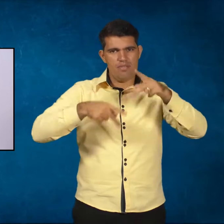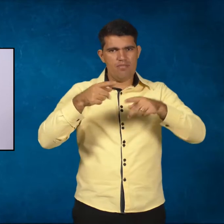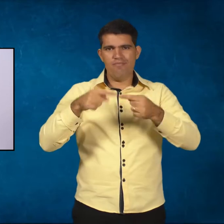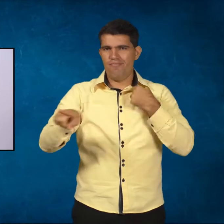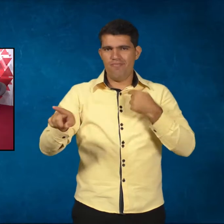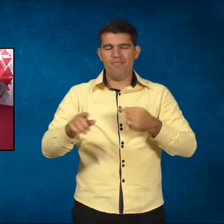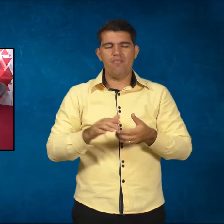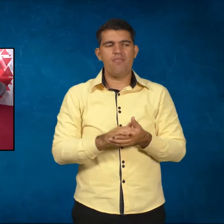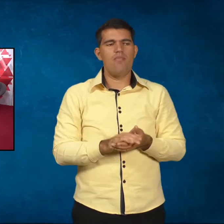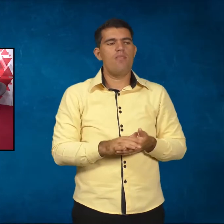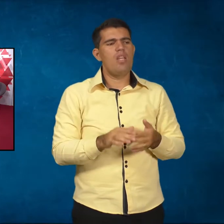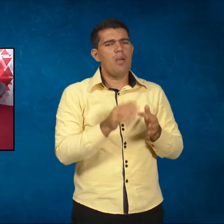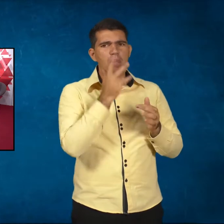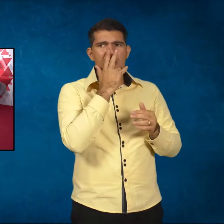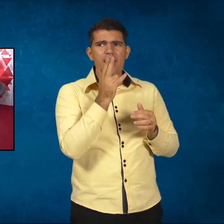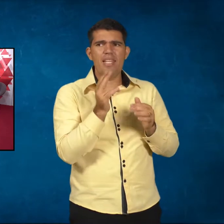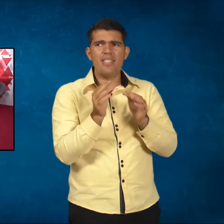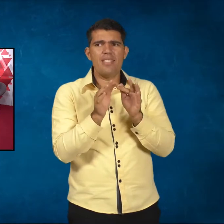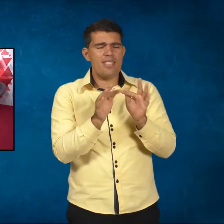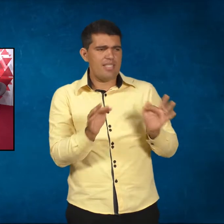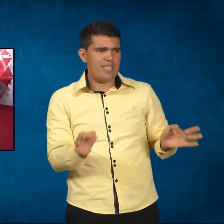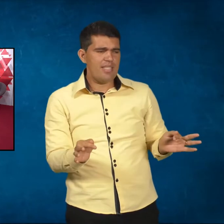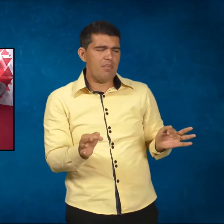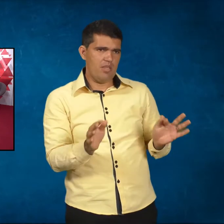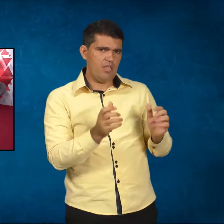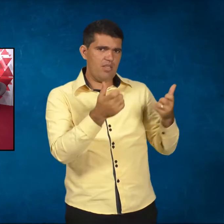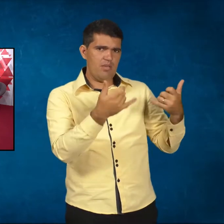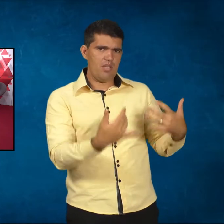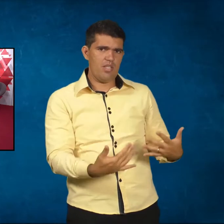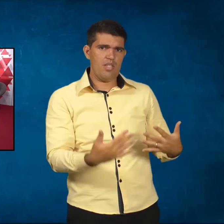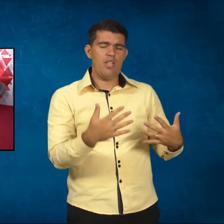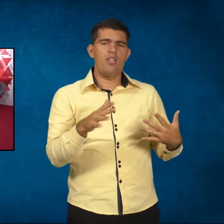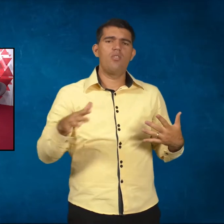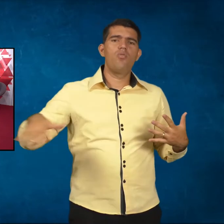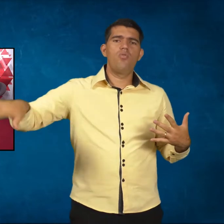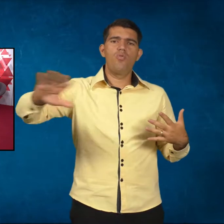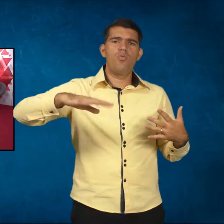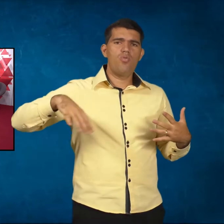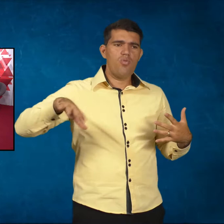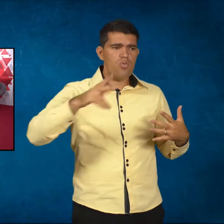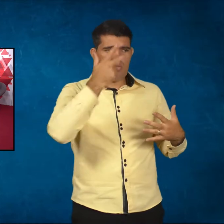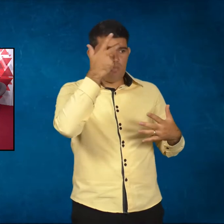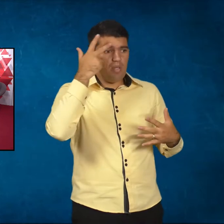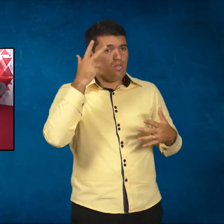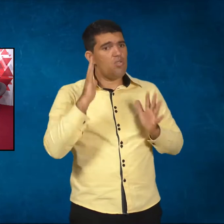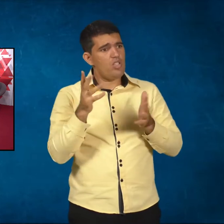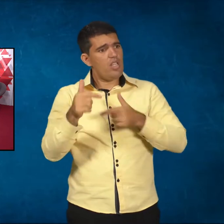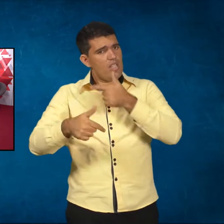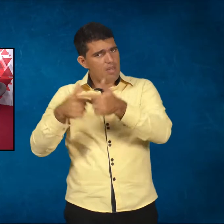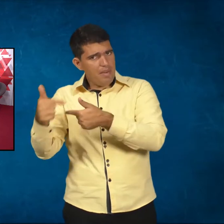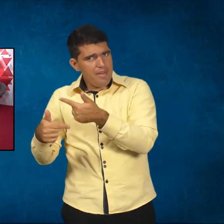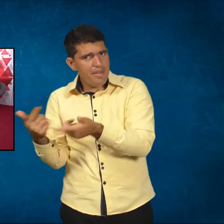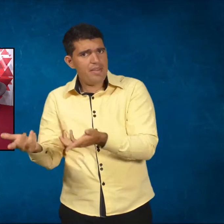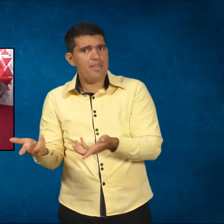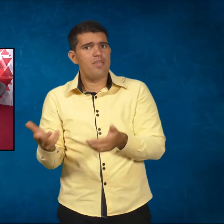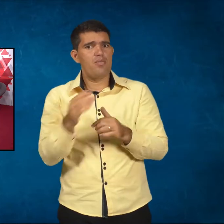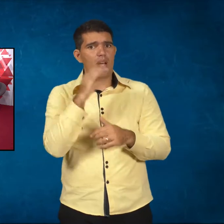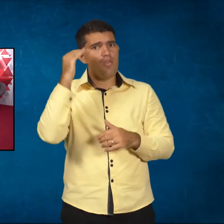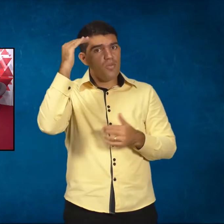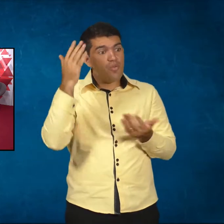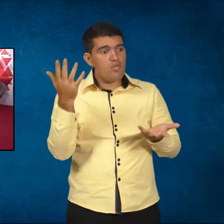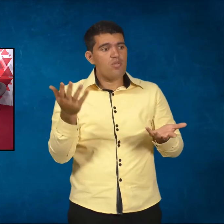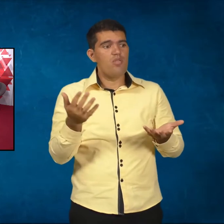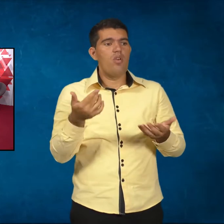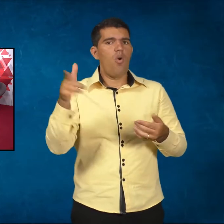assim muito simplificada tá muito descolado sobretudo para esse público que provavelmente já ingressou no mercado de trabalho obs já